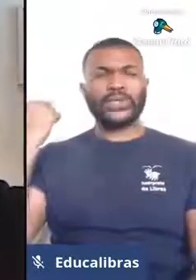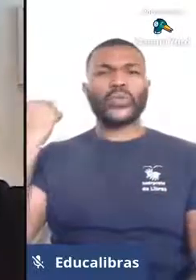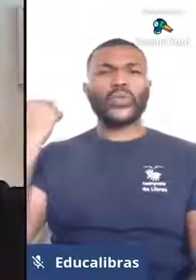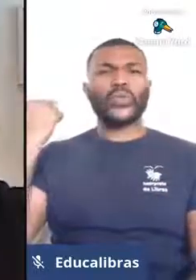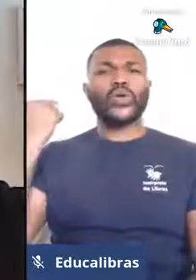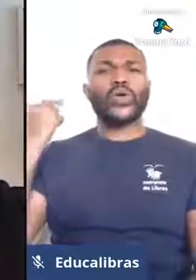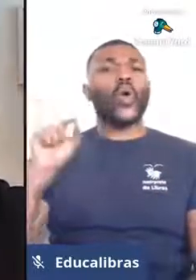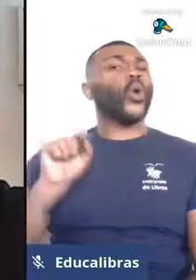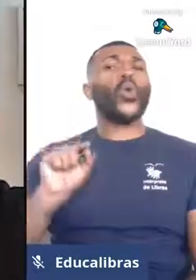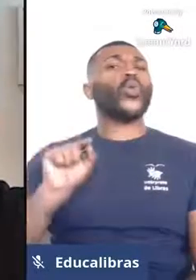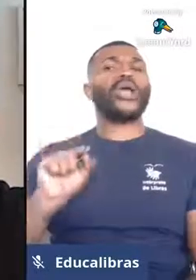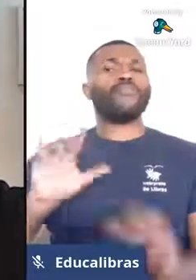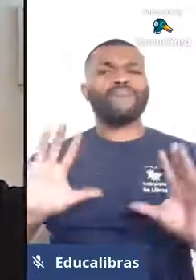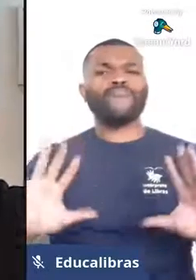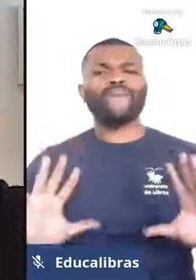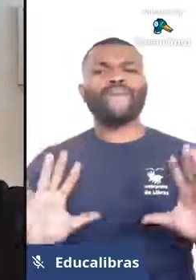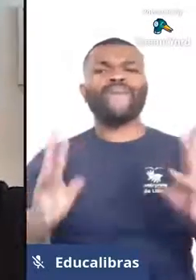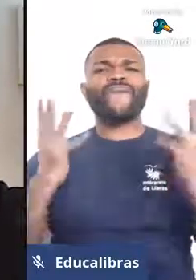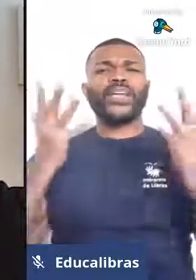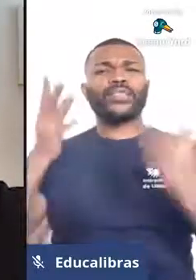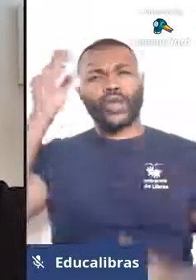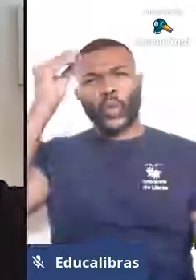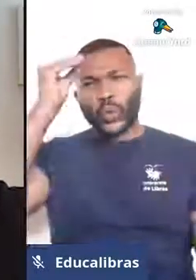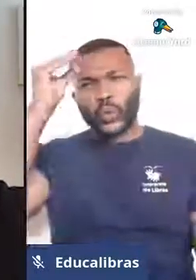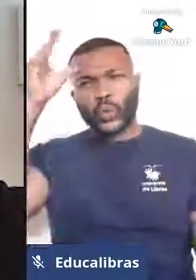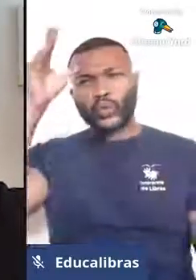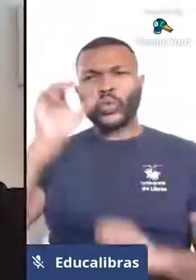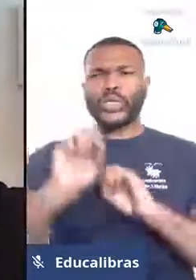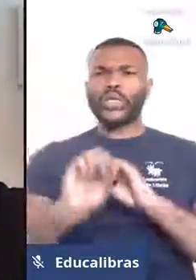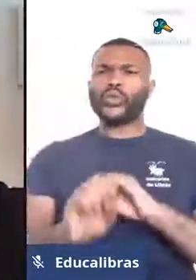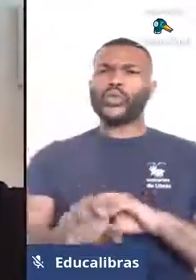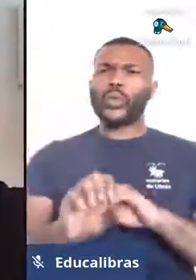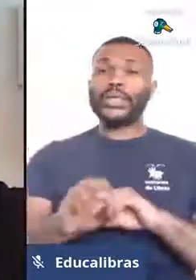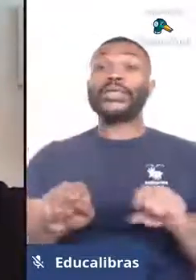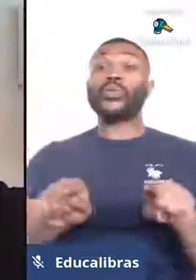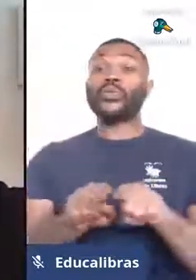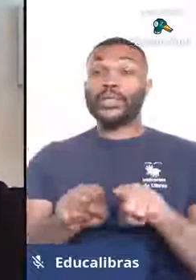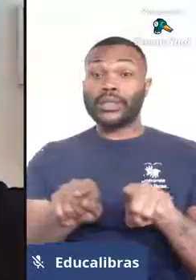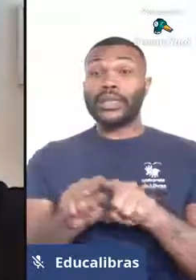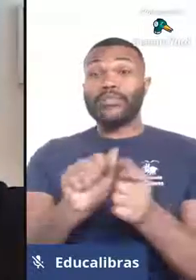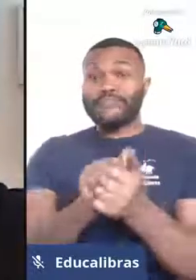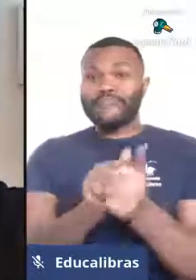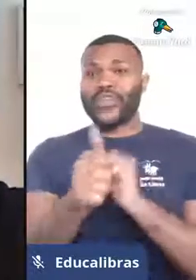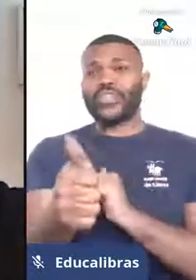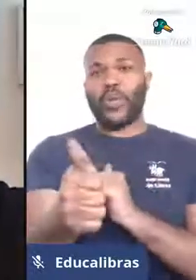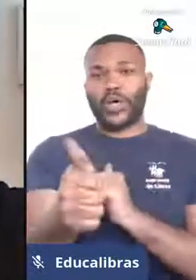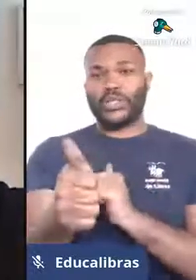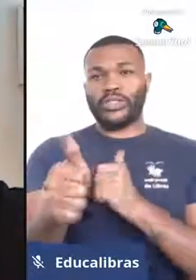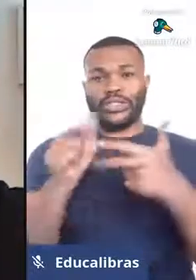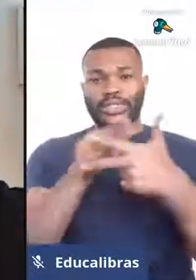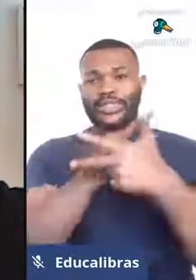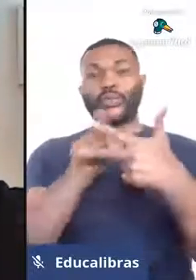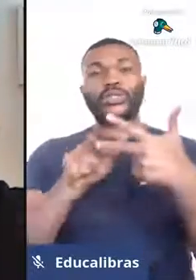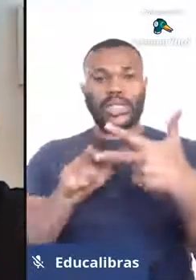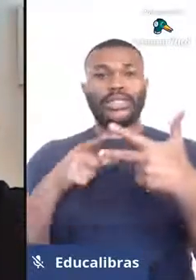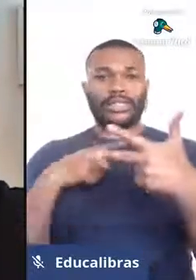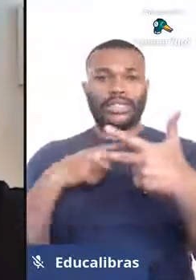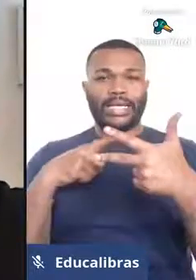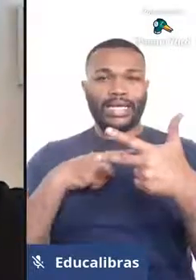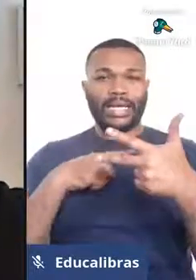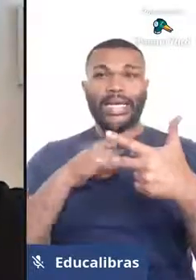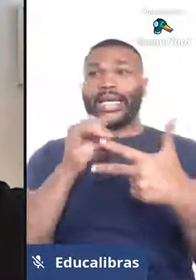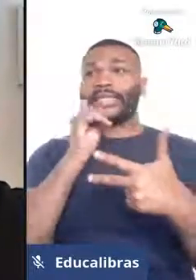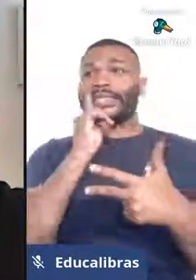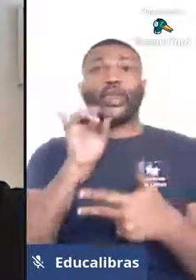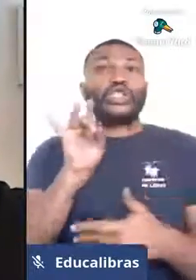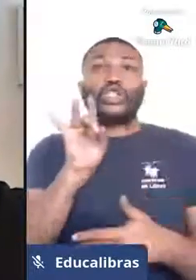ser um festival de cultura, educação e esportes. O esporte é um dos elementos das Olimpíadas, mas não é da Olimpíada,